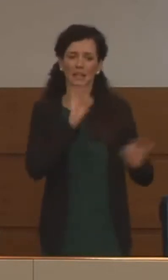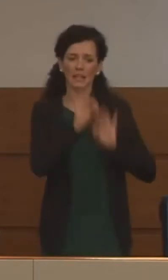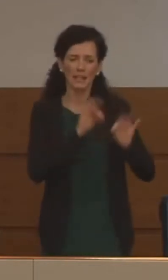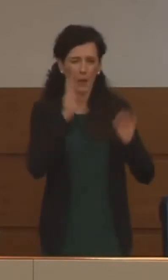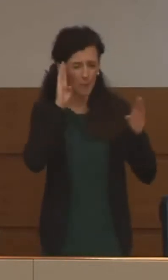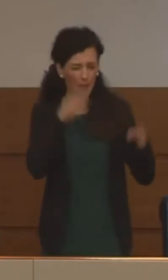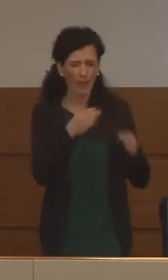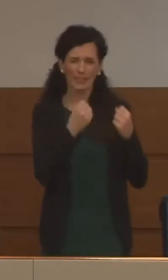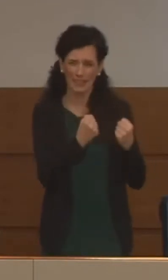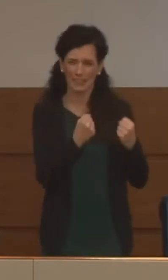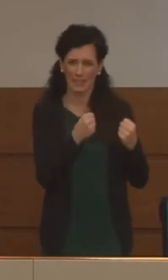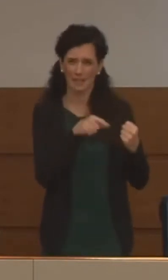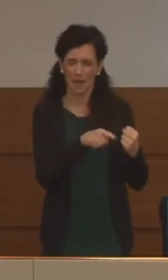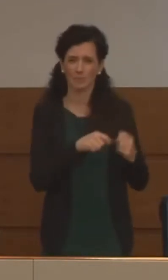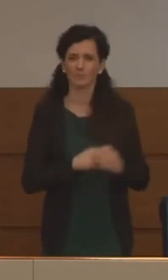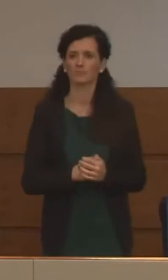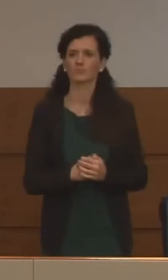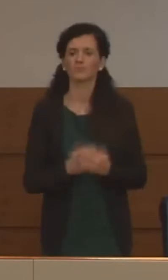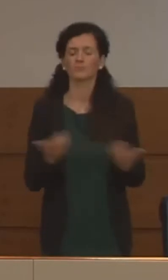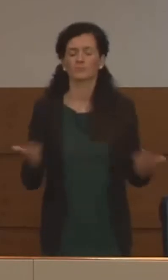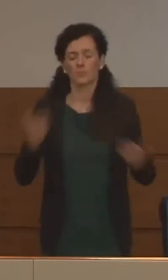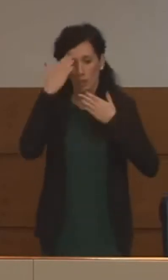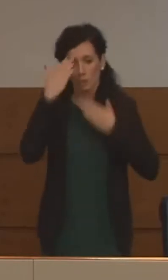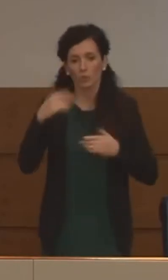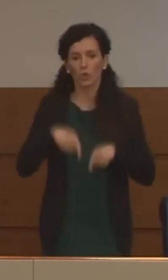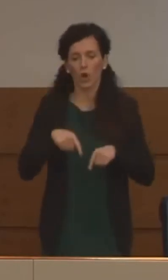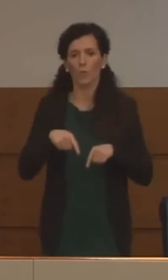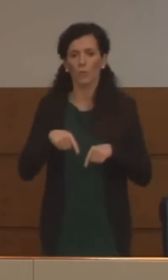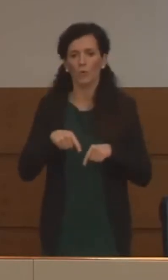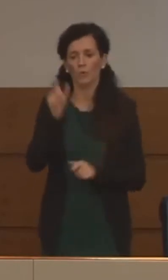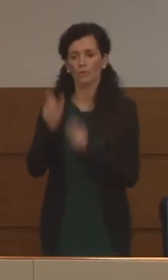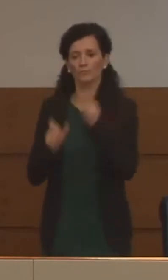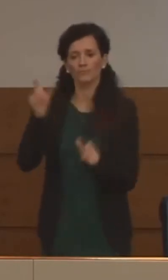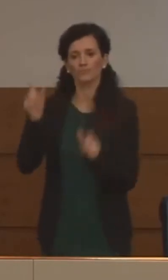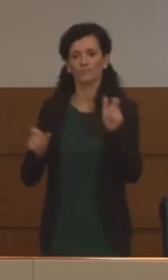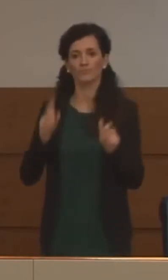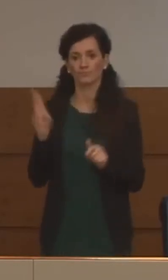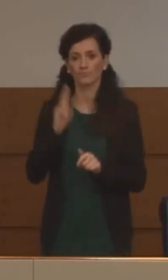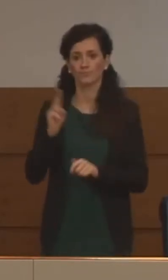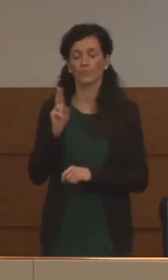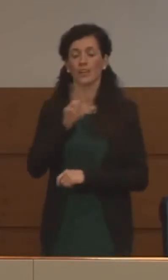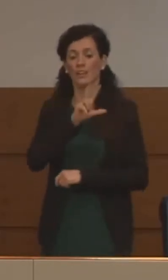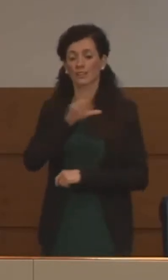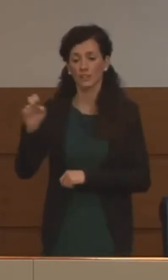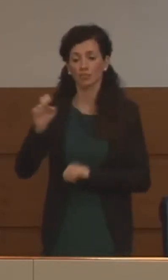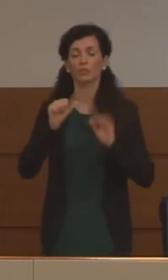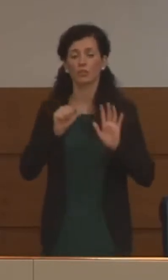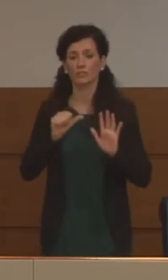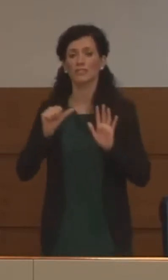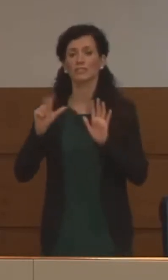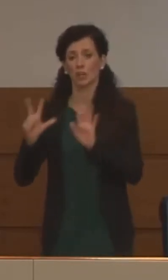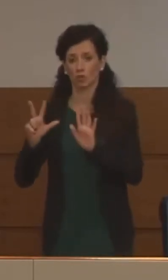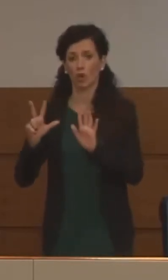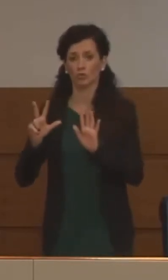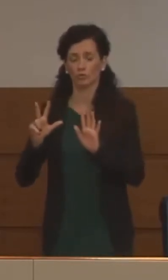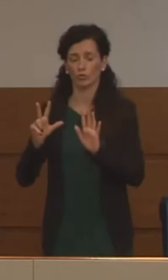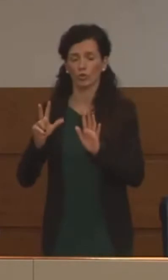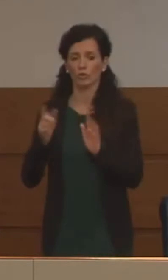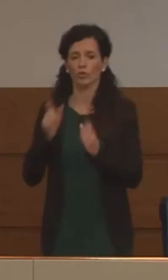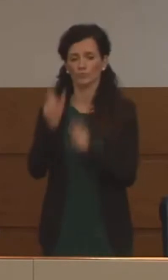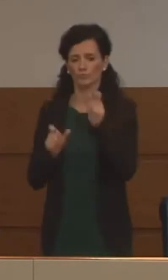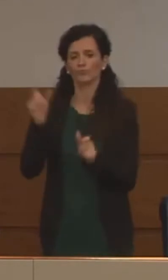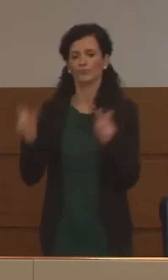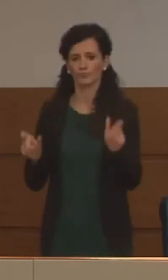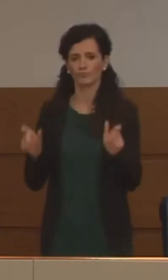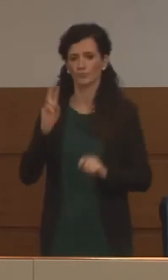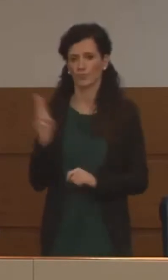dell'Istituto Superiore di Sanità, Purtroppo Bruno poi oggi Ferro, abbiamo ha messo in registrato un numero di evidenza deceduti di come anche le 368 misure nuovi adottate nel deceduti. nostro